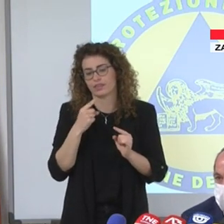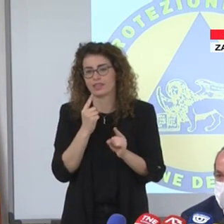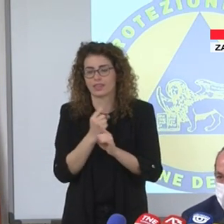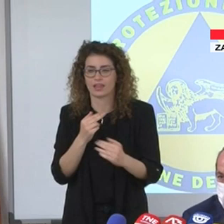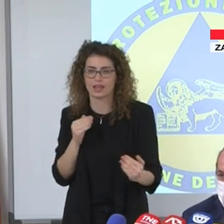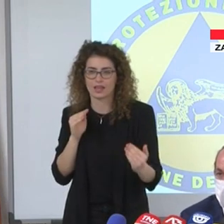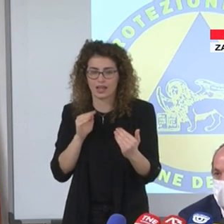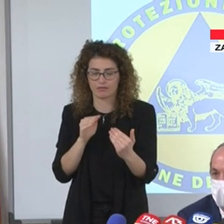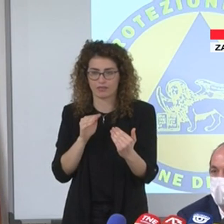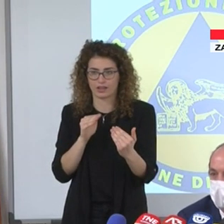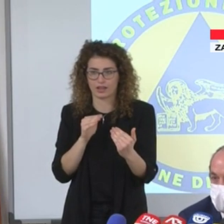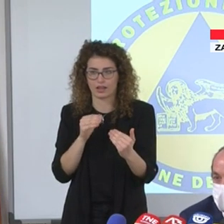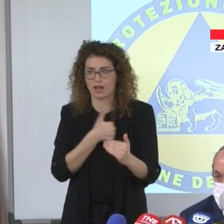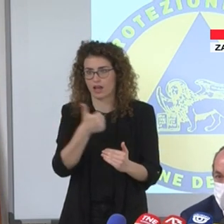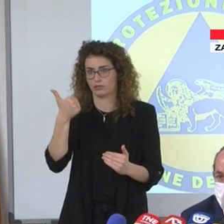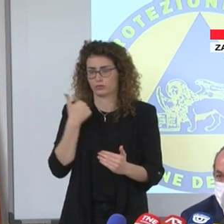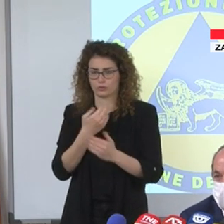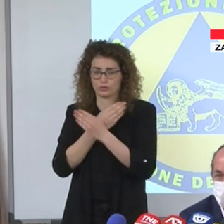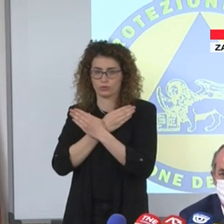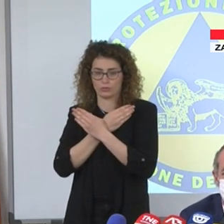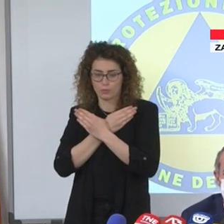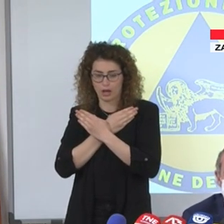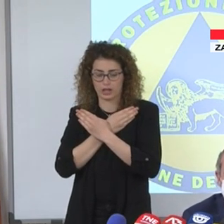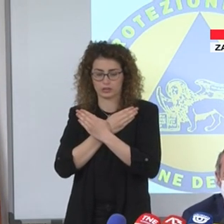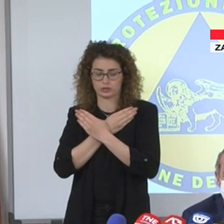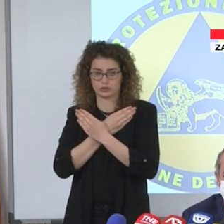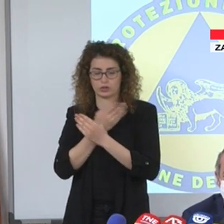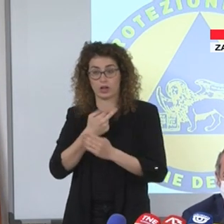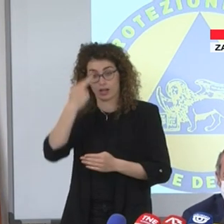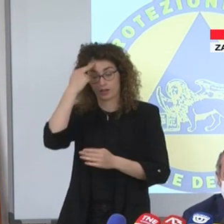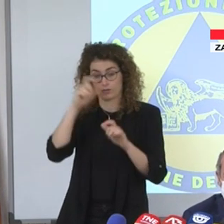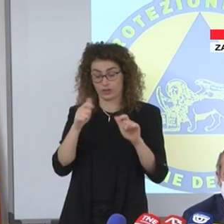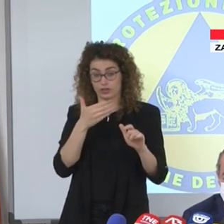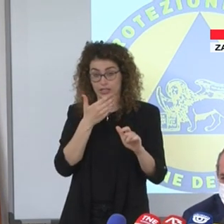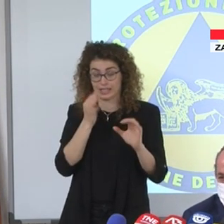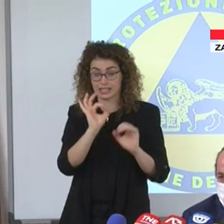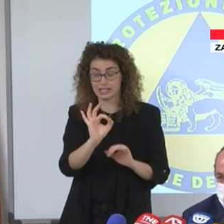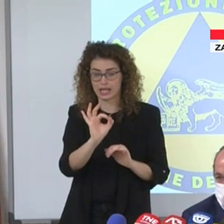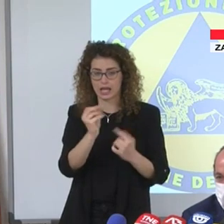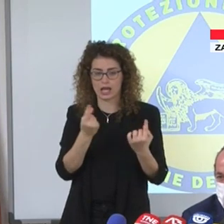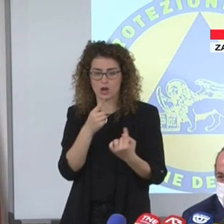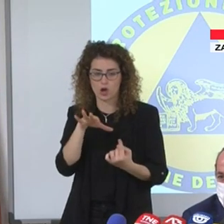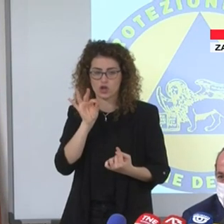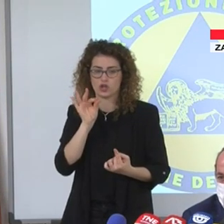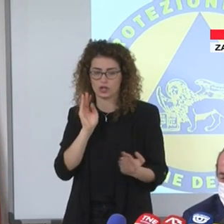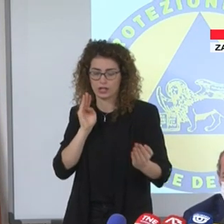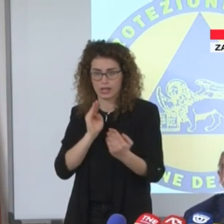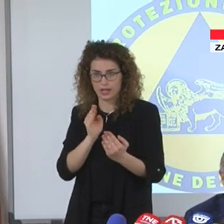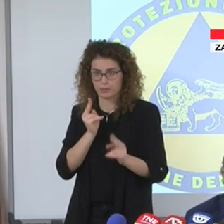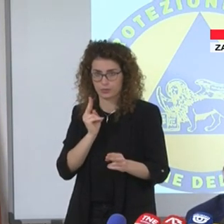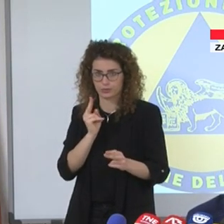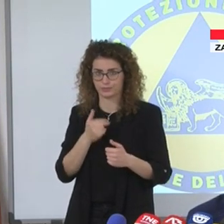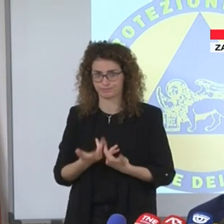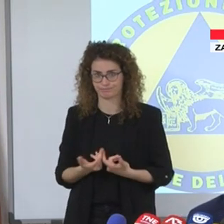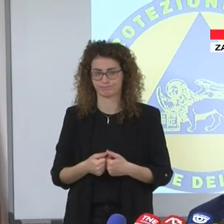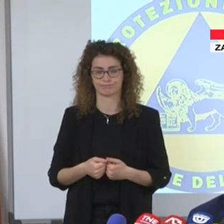abbiamo affrontato scelte molto più coraggiose in assenza di vaccini, vi ricordo, e venendo fuori con le ossa rotte dalla prima